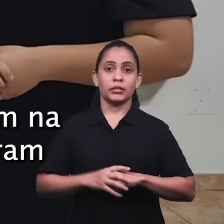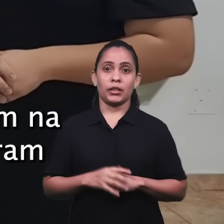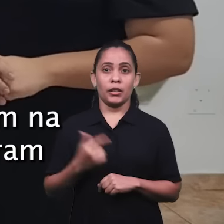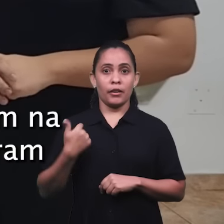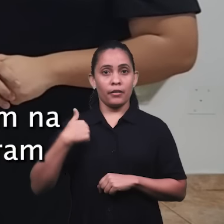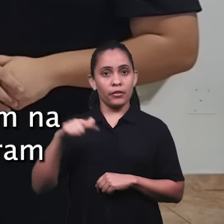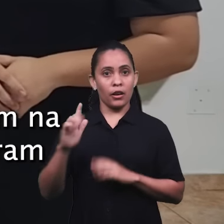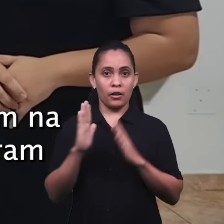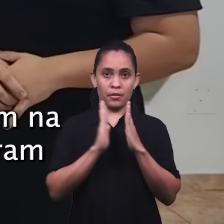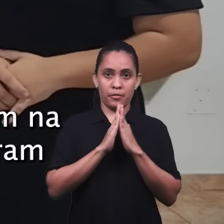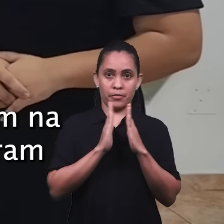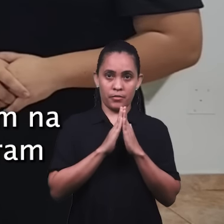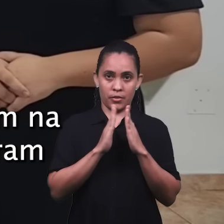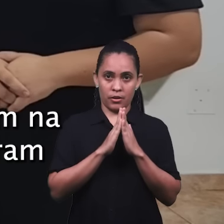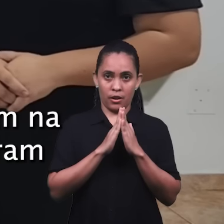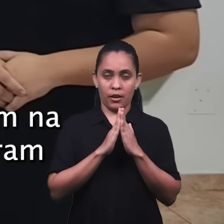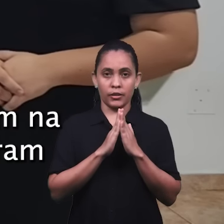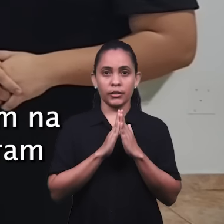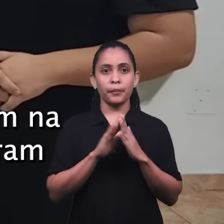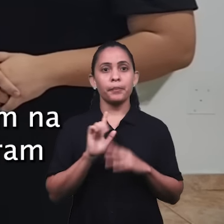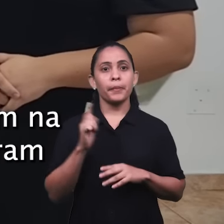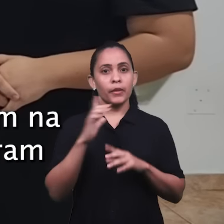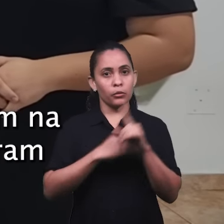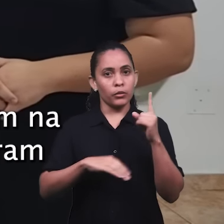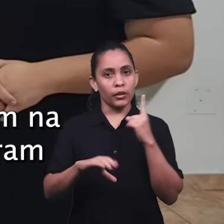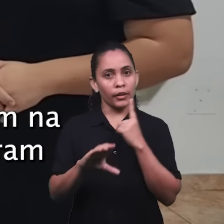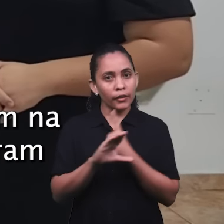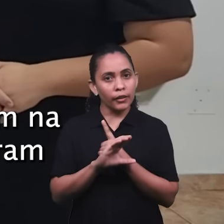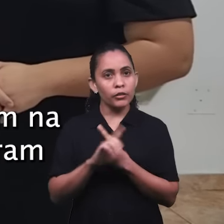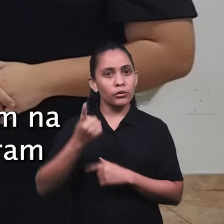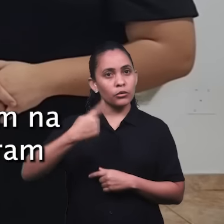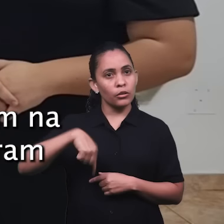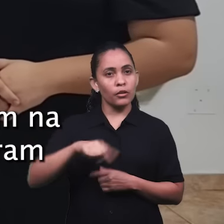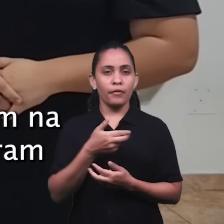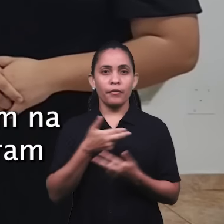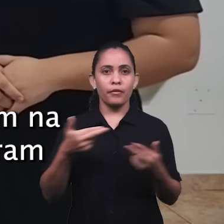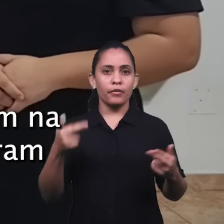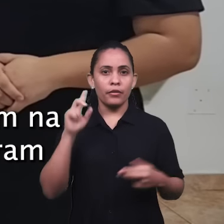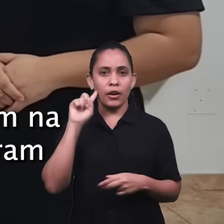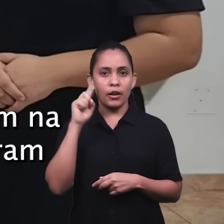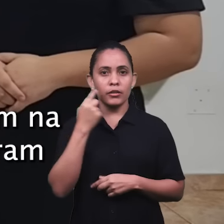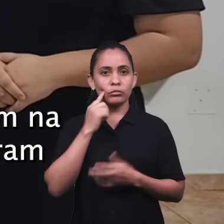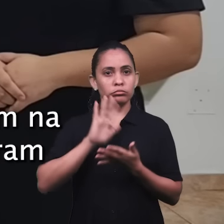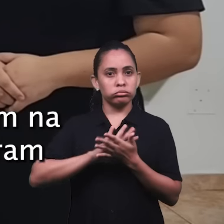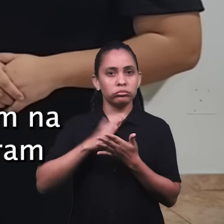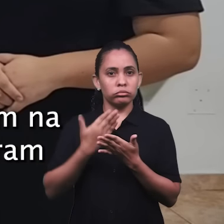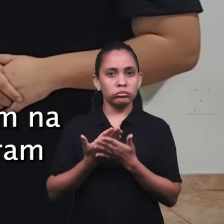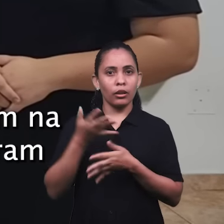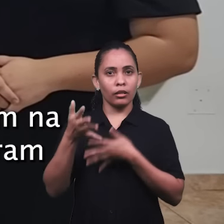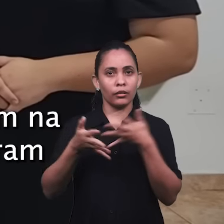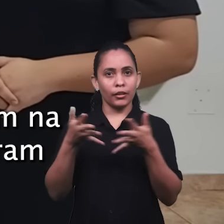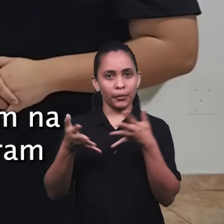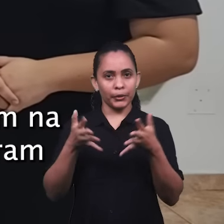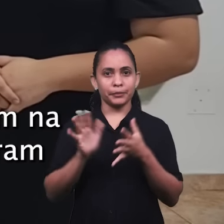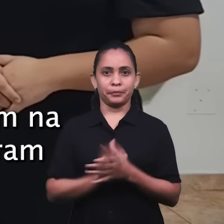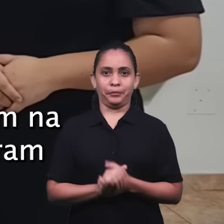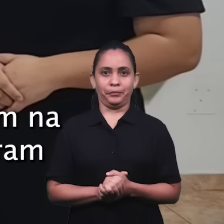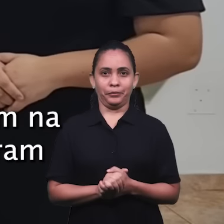en el 2017, ellas pudieron ir a la caravana, se quedaron en mi casa, y ahí hubo un